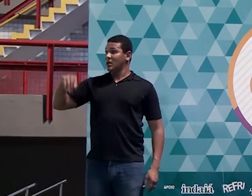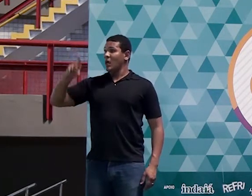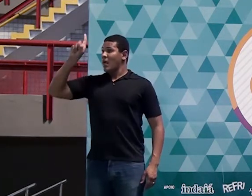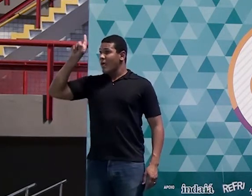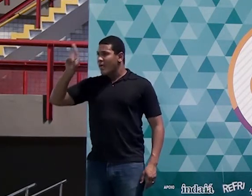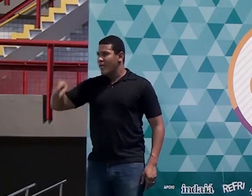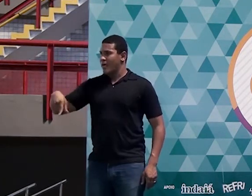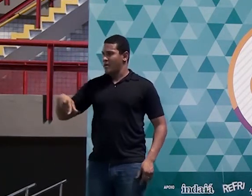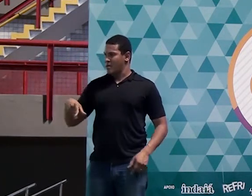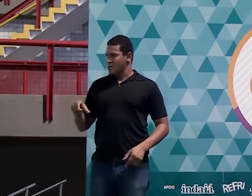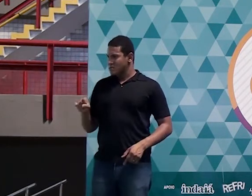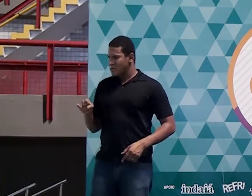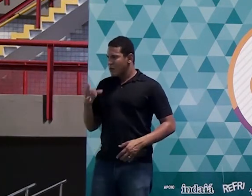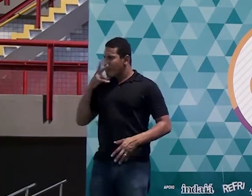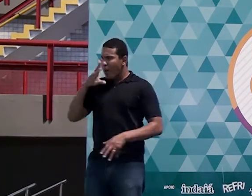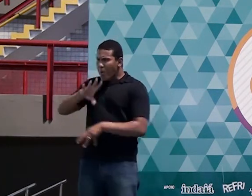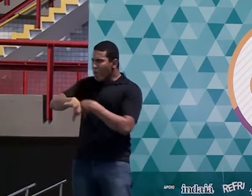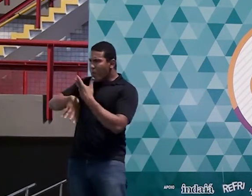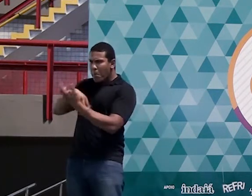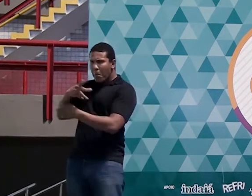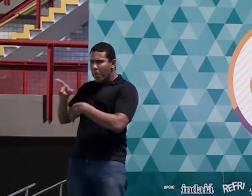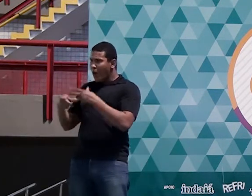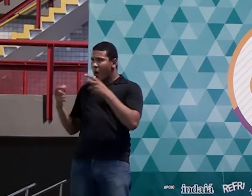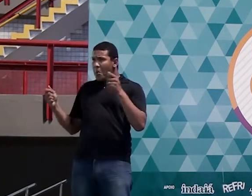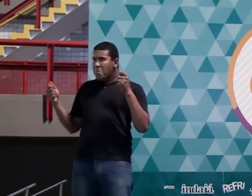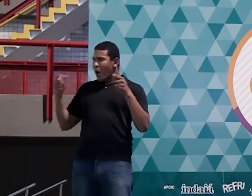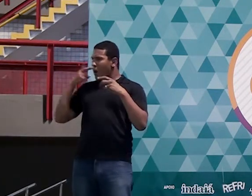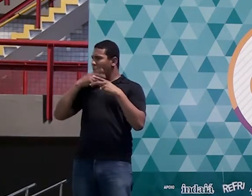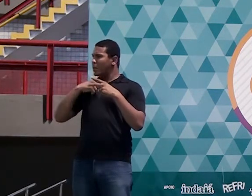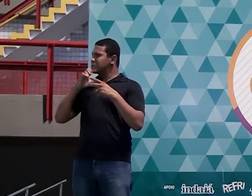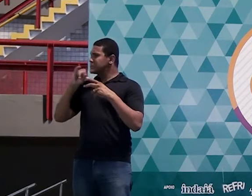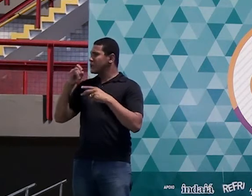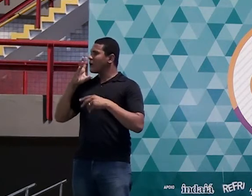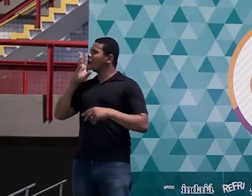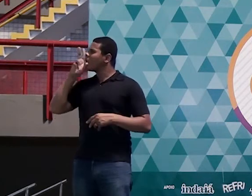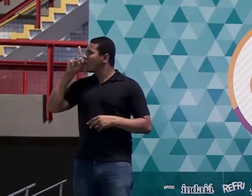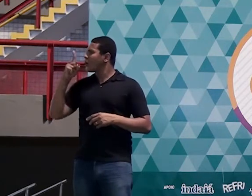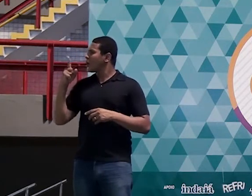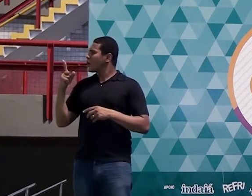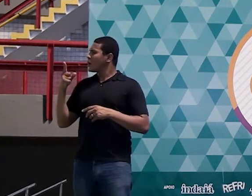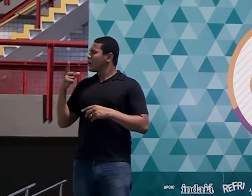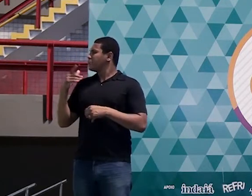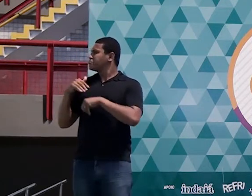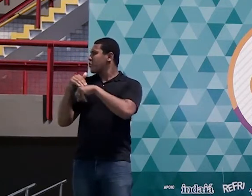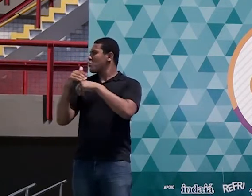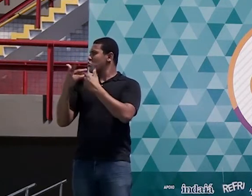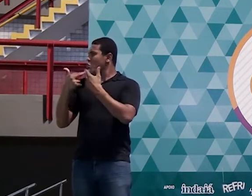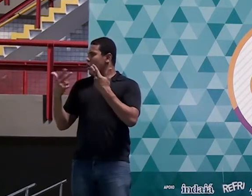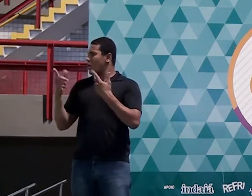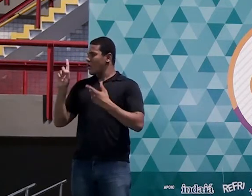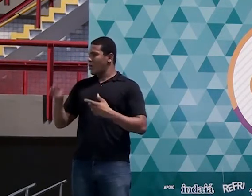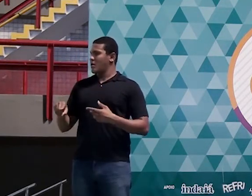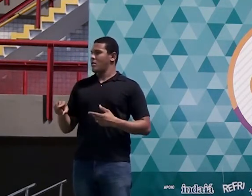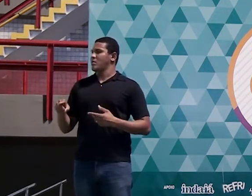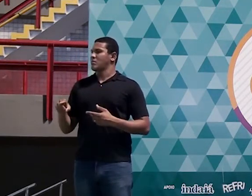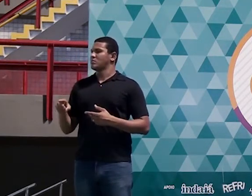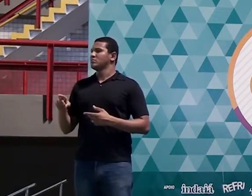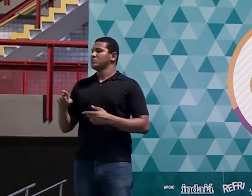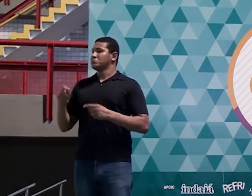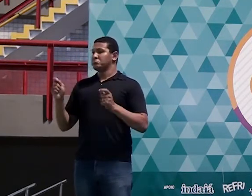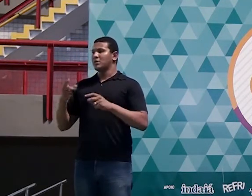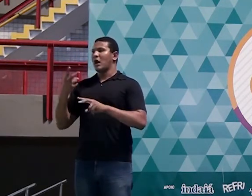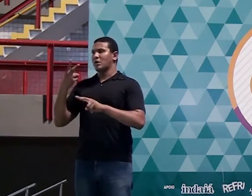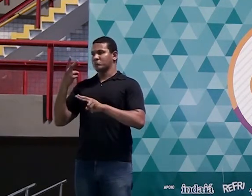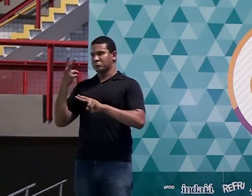passível de pena de morte. Vadiagem era crime passível de pena